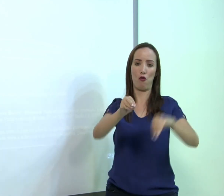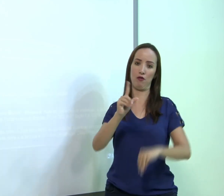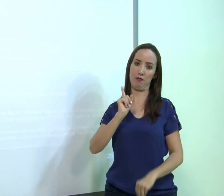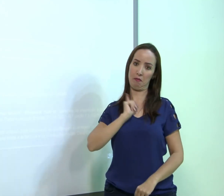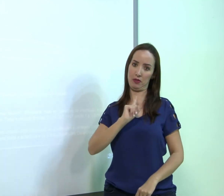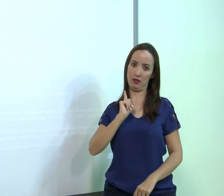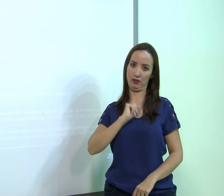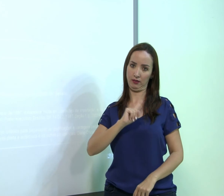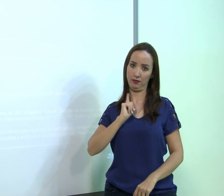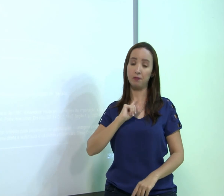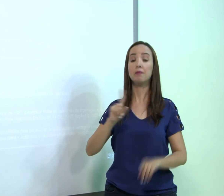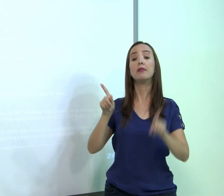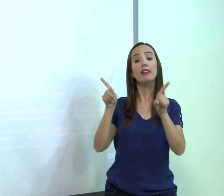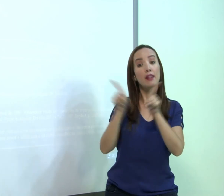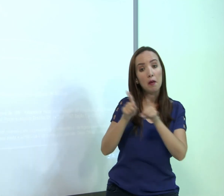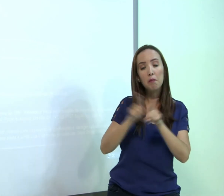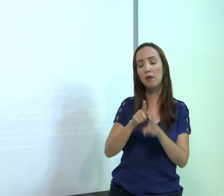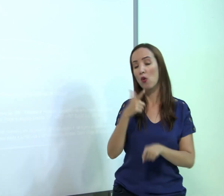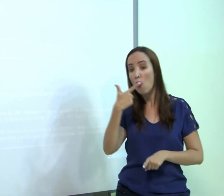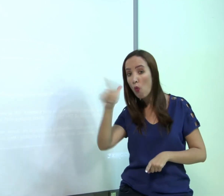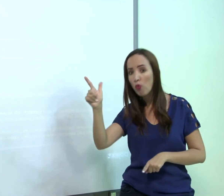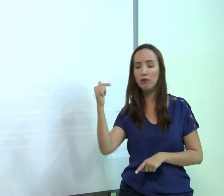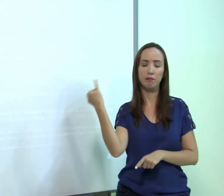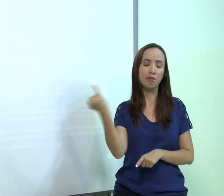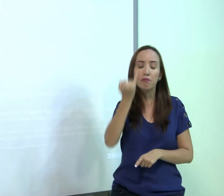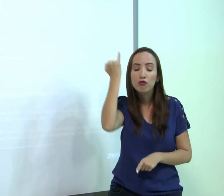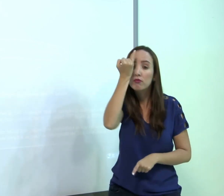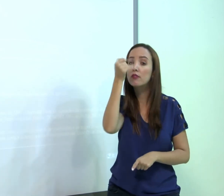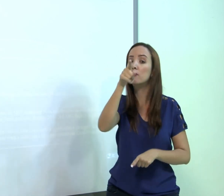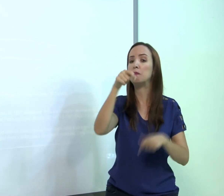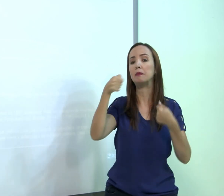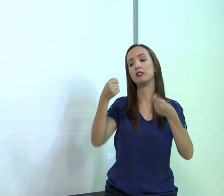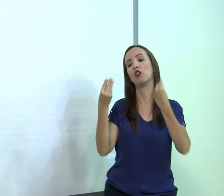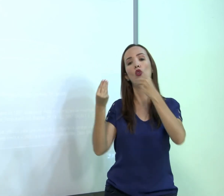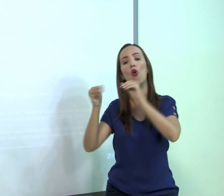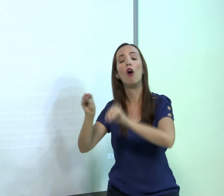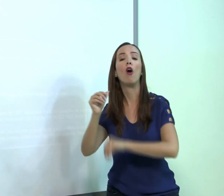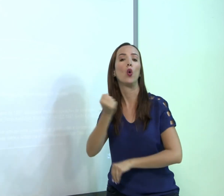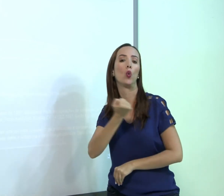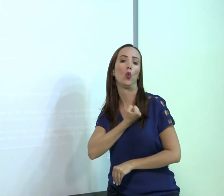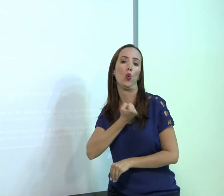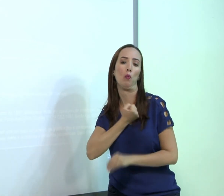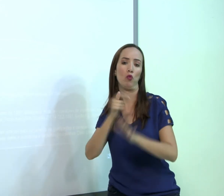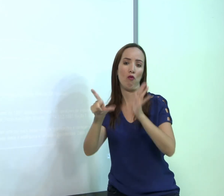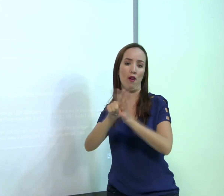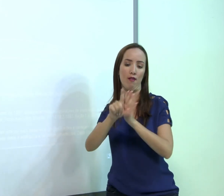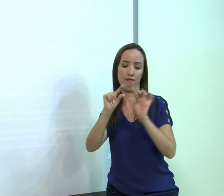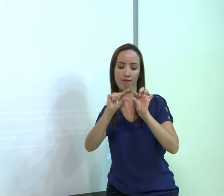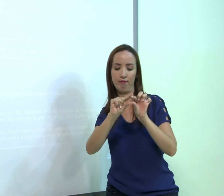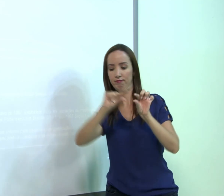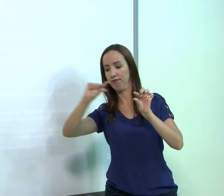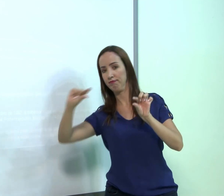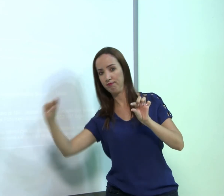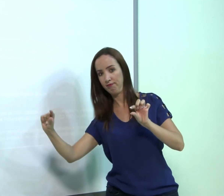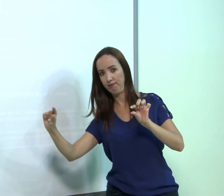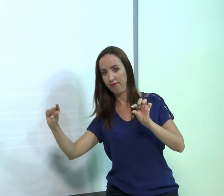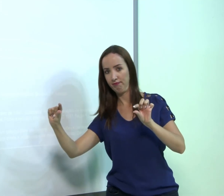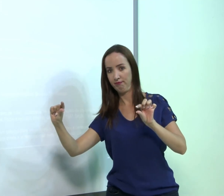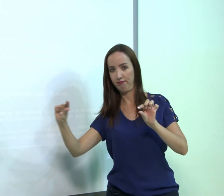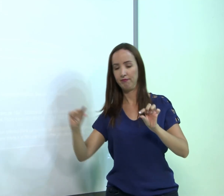E marcar que é da cidade de Minas Gerais. Isso é muito importante. Você deve colocar posteriormente o número